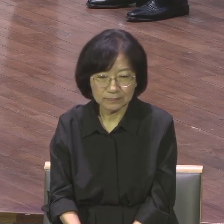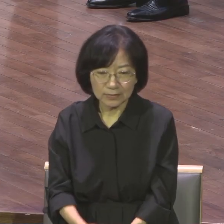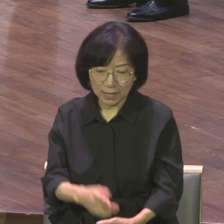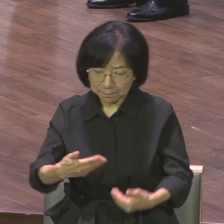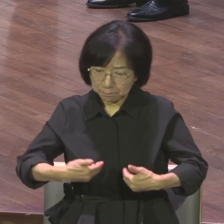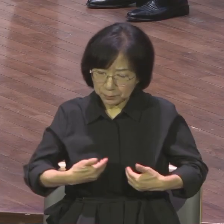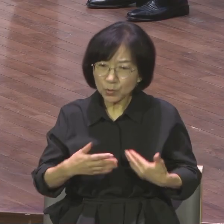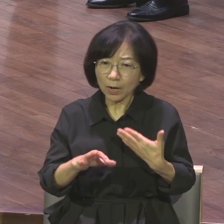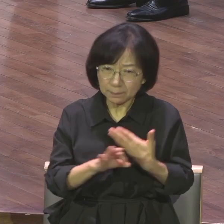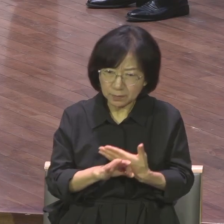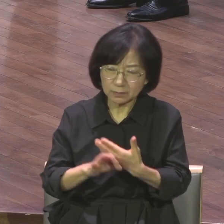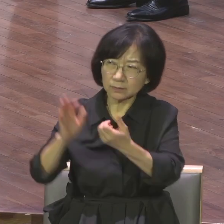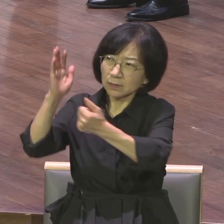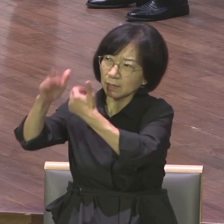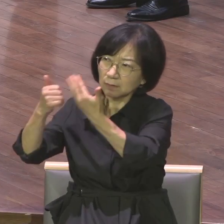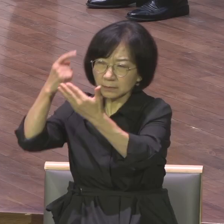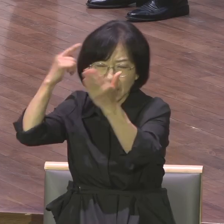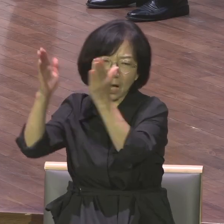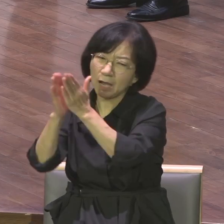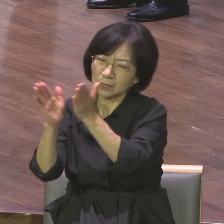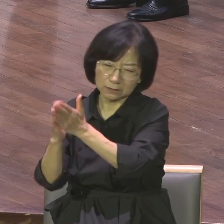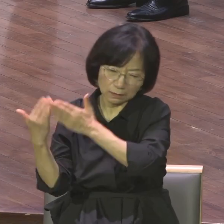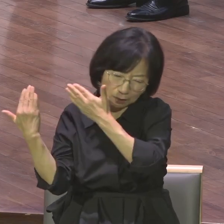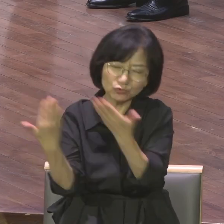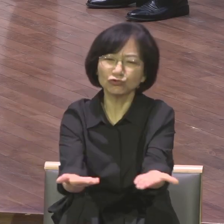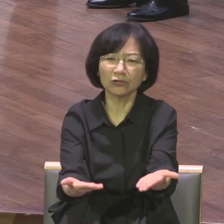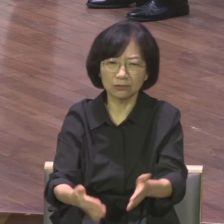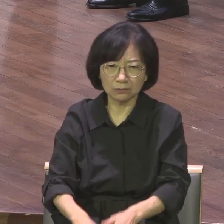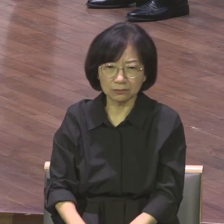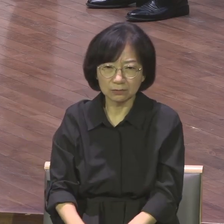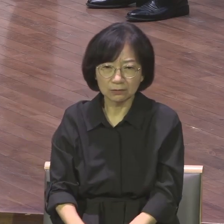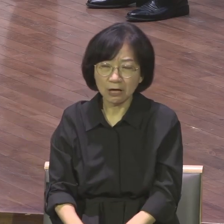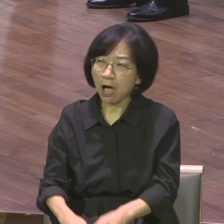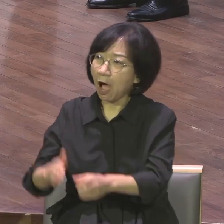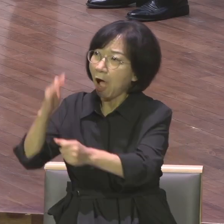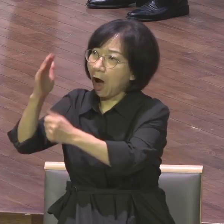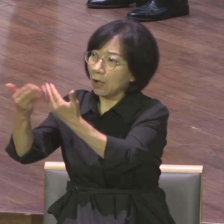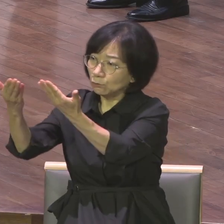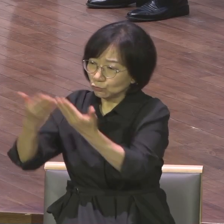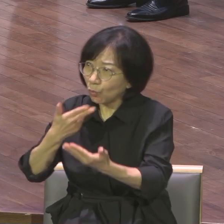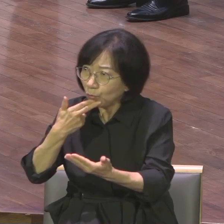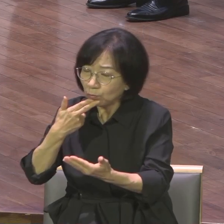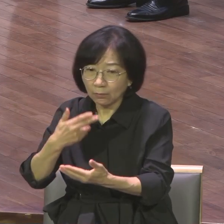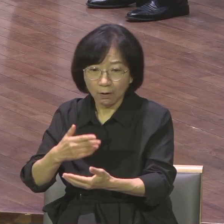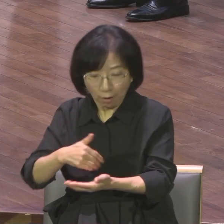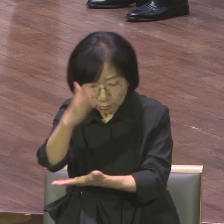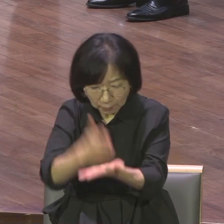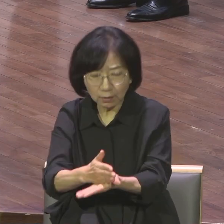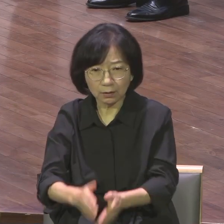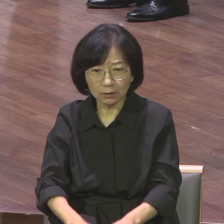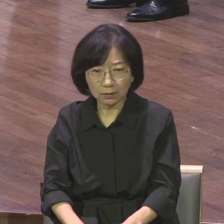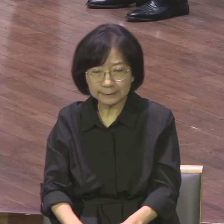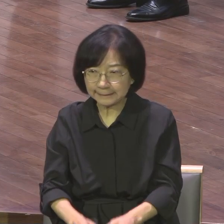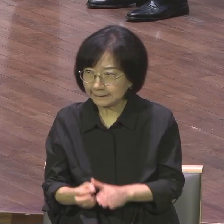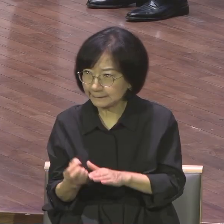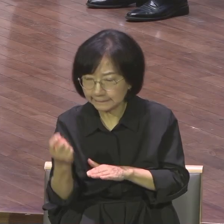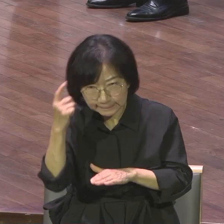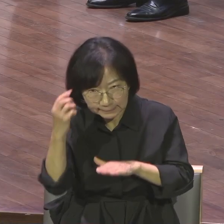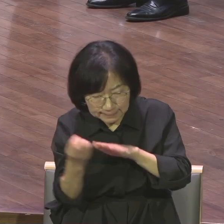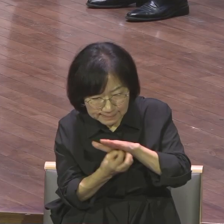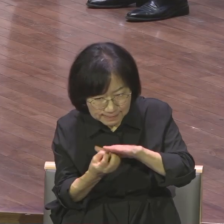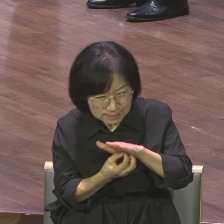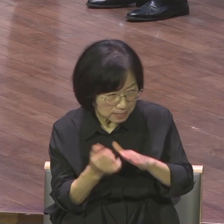주시지. 그러니까 그걸 하나님 필요를 주시는데 그걸 못 받으면 안 가면 되는 거지. 인본주의서가